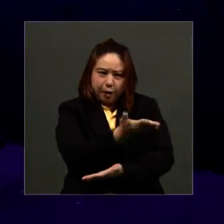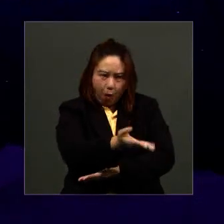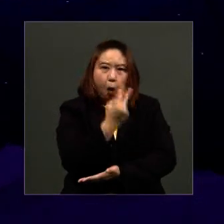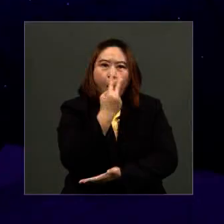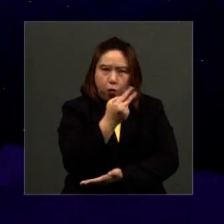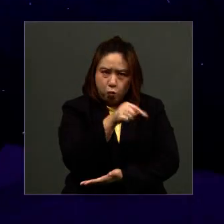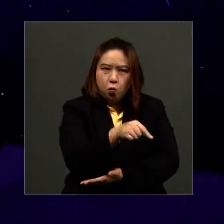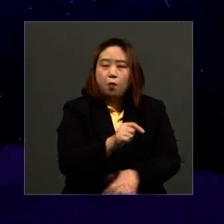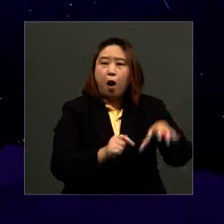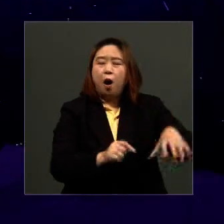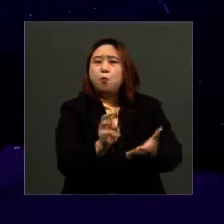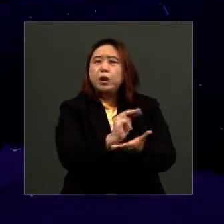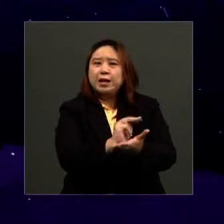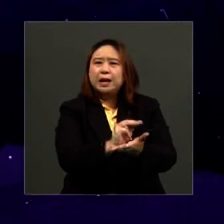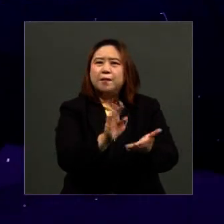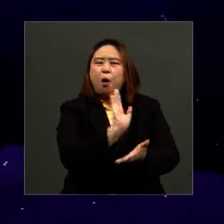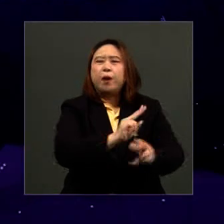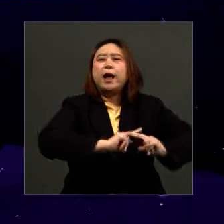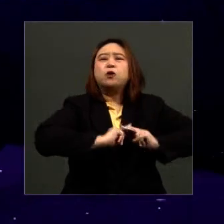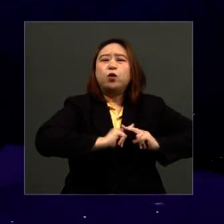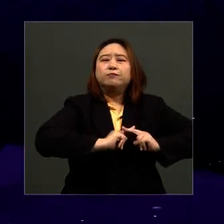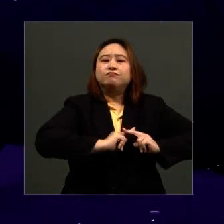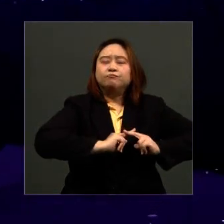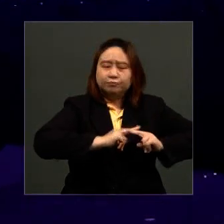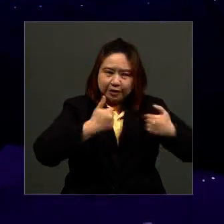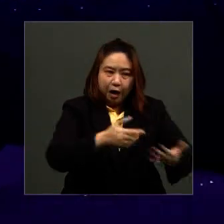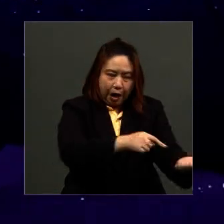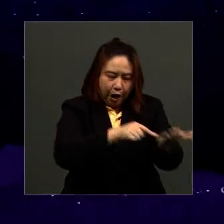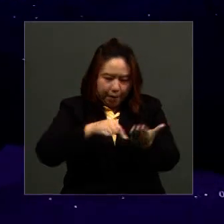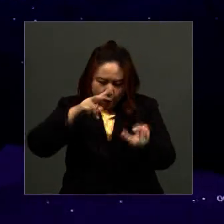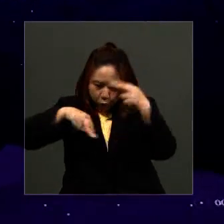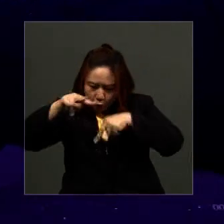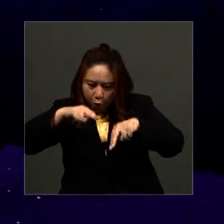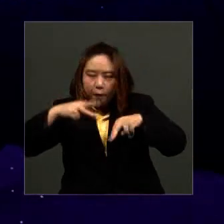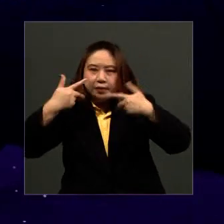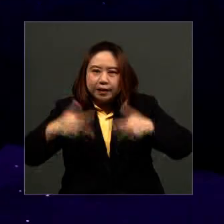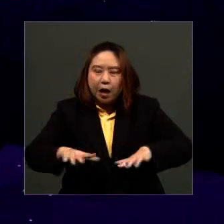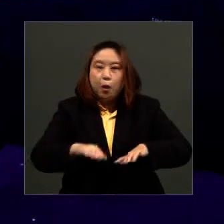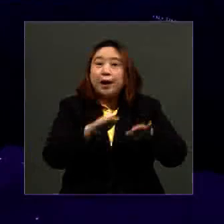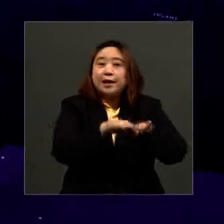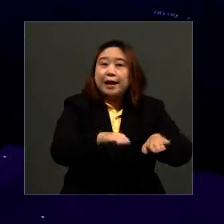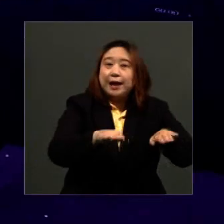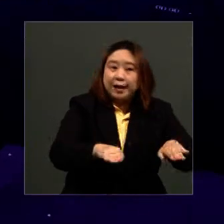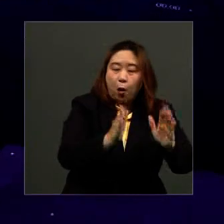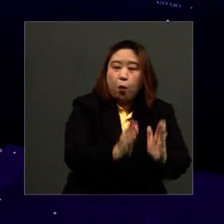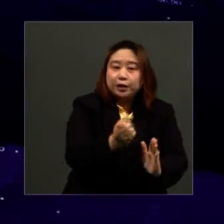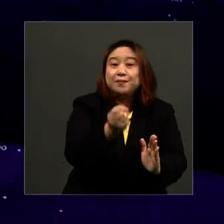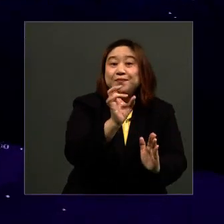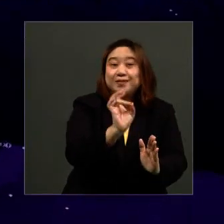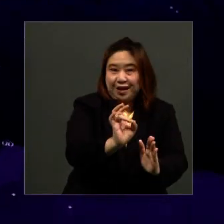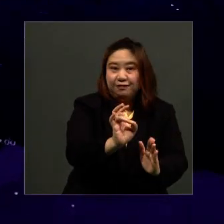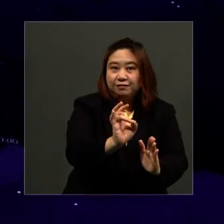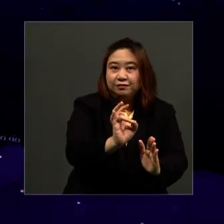เป็นสถานสงเคราะห์เด็กเอกชนที่นำมาตรวจสอบหลังจากนั้นครับได้แยกทั้งเด็กนะครับ 17คนซึ่ง